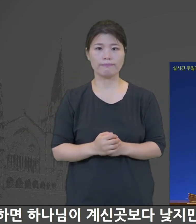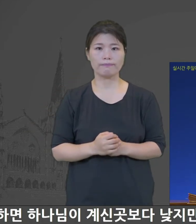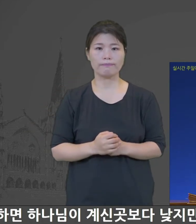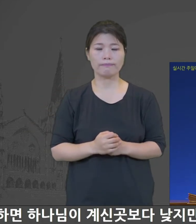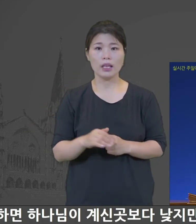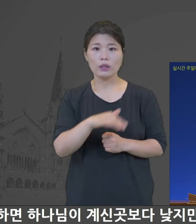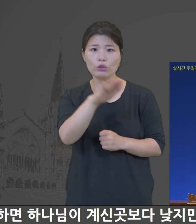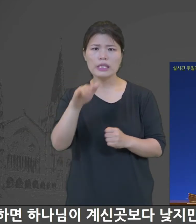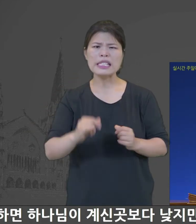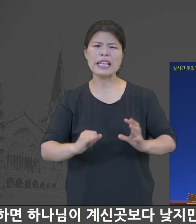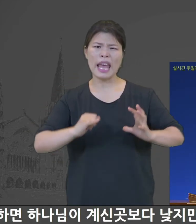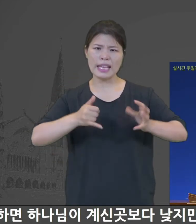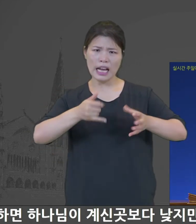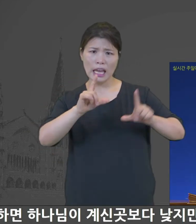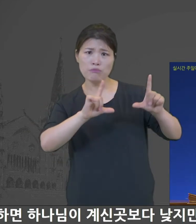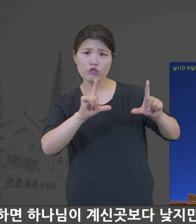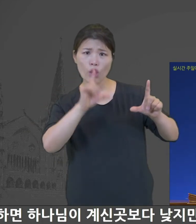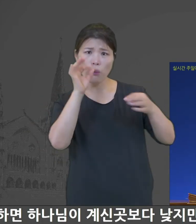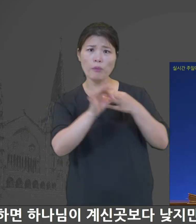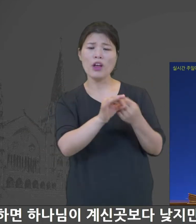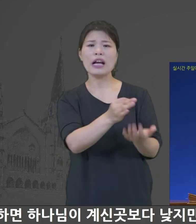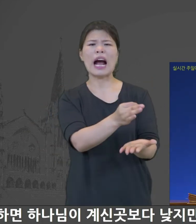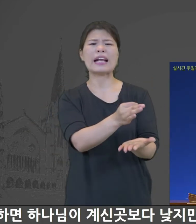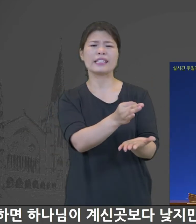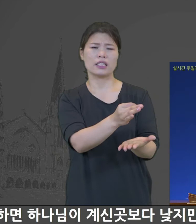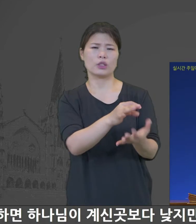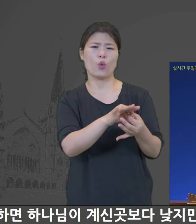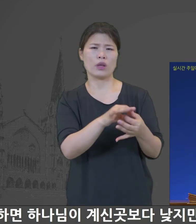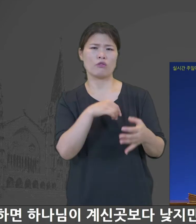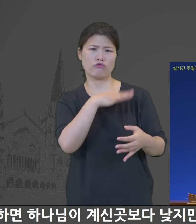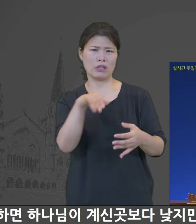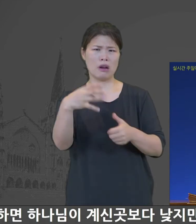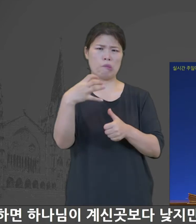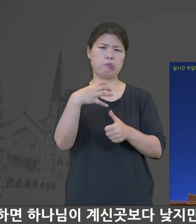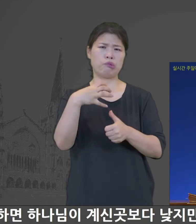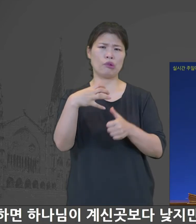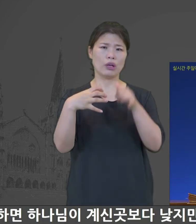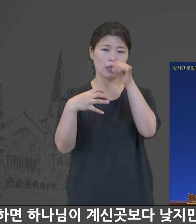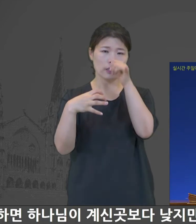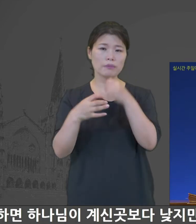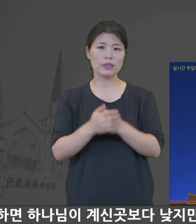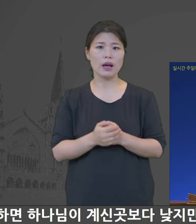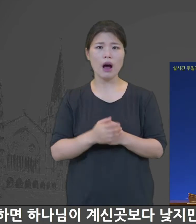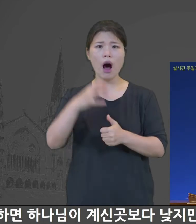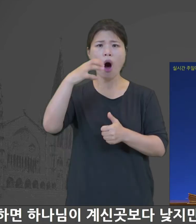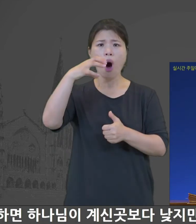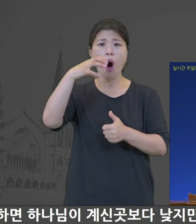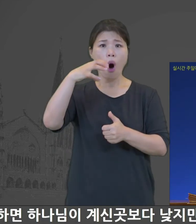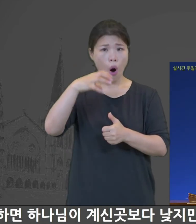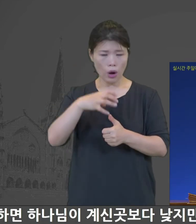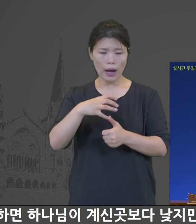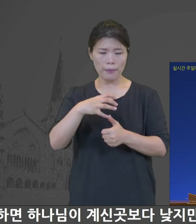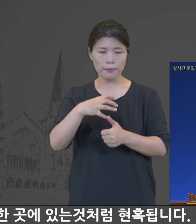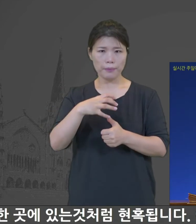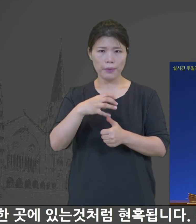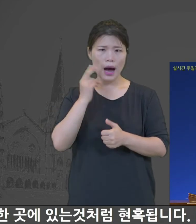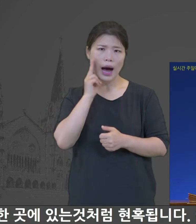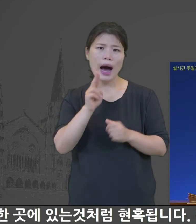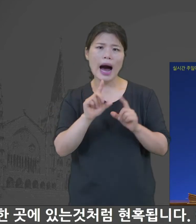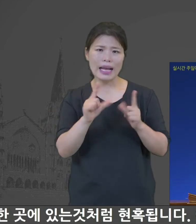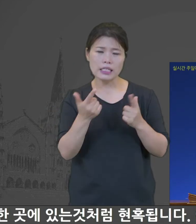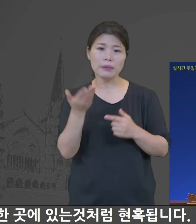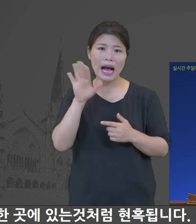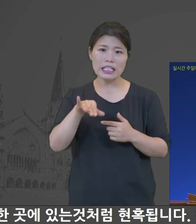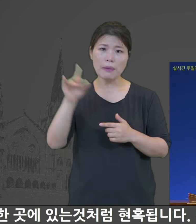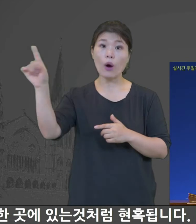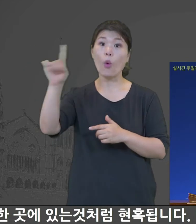아까 이 세상 풍조는 가치를 통해서 사람을 얽어매요. 그래서 그렇게 억압적이질 않습니다. 그런데